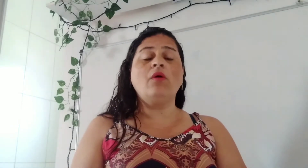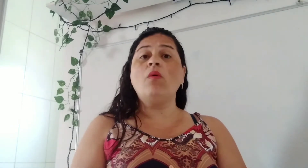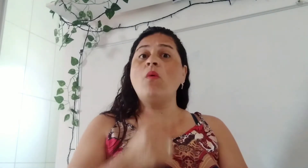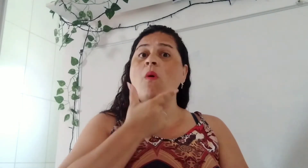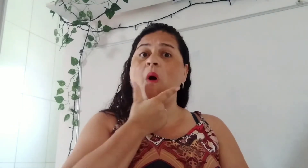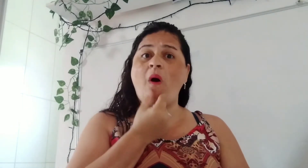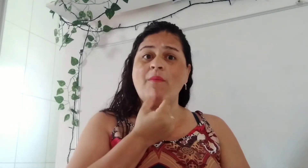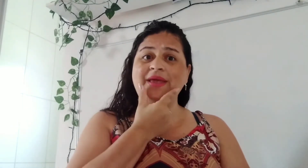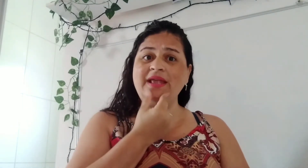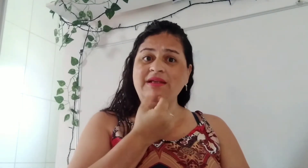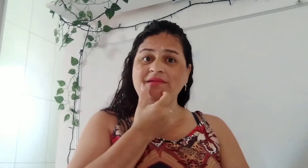o homem